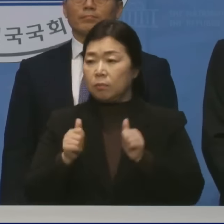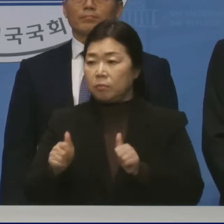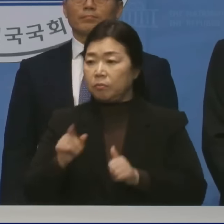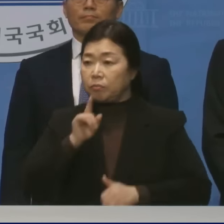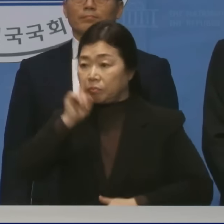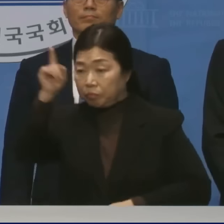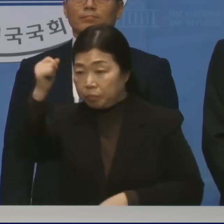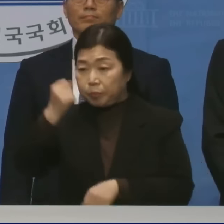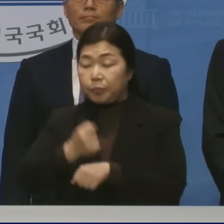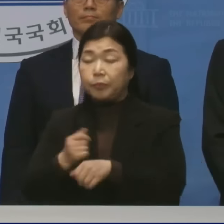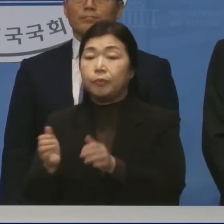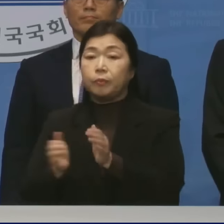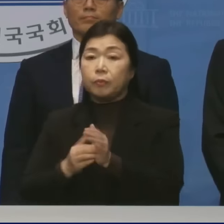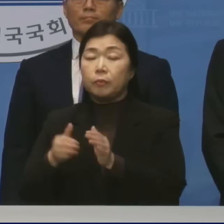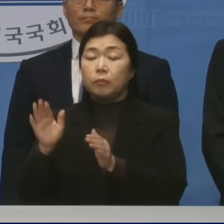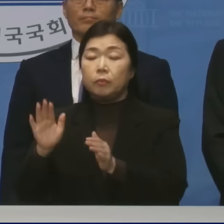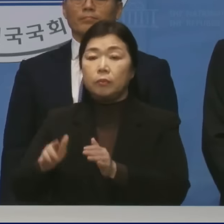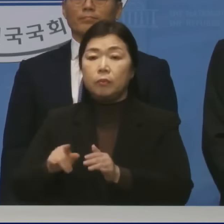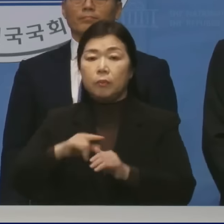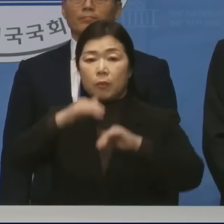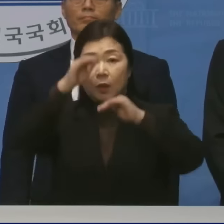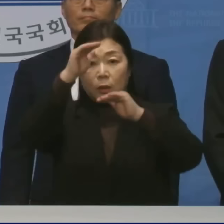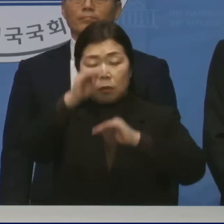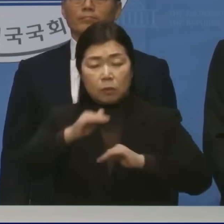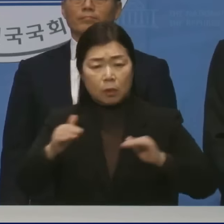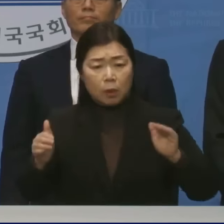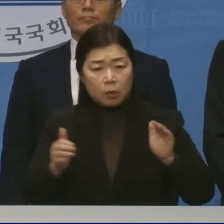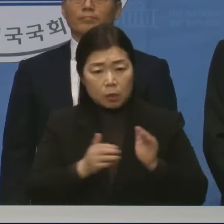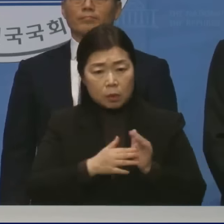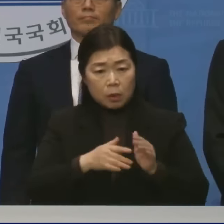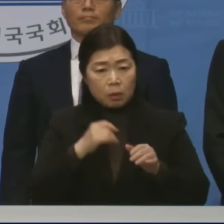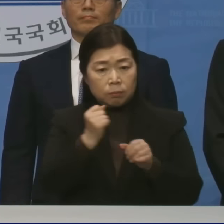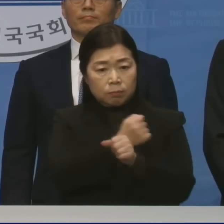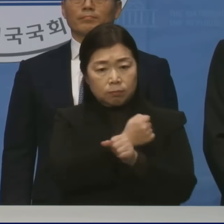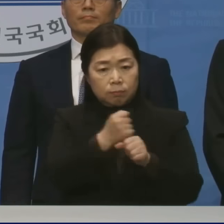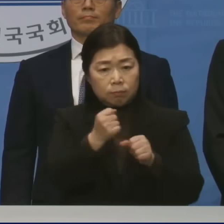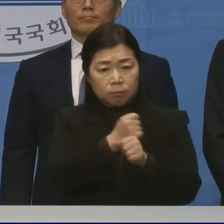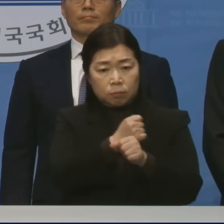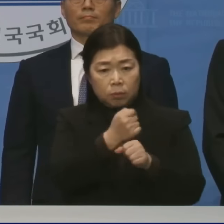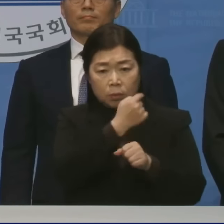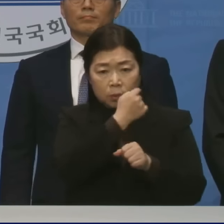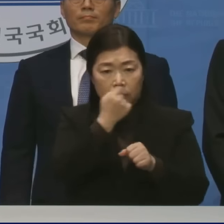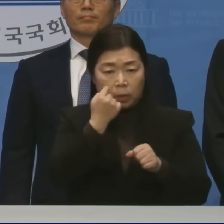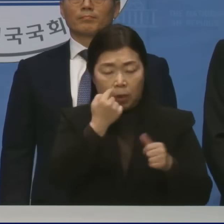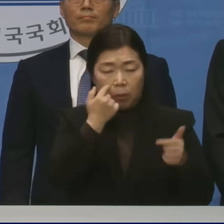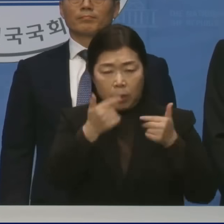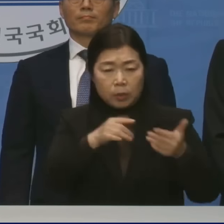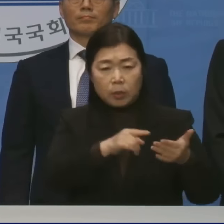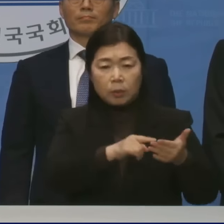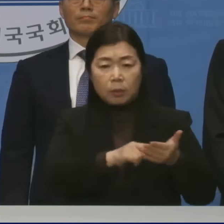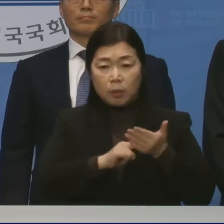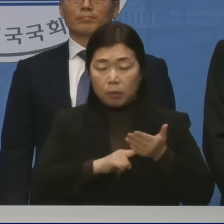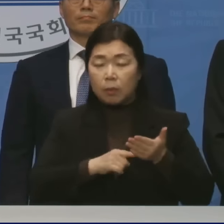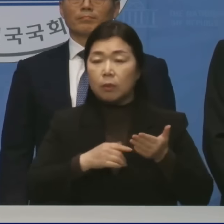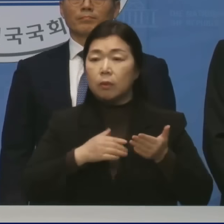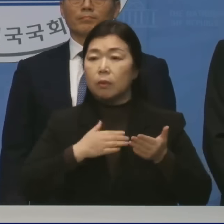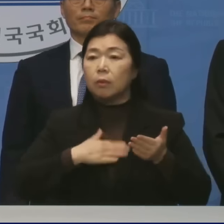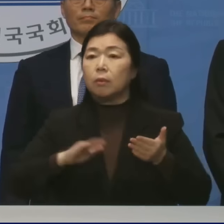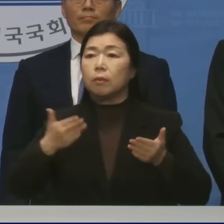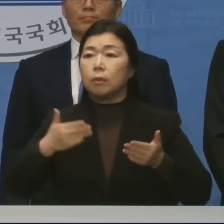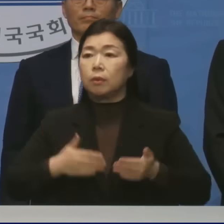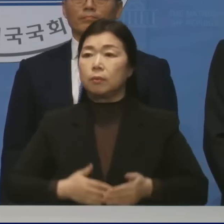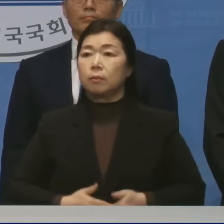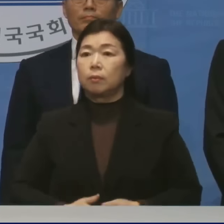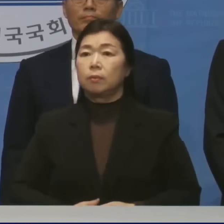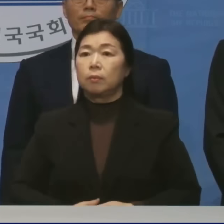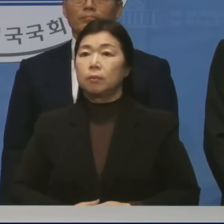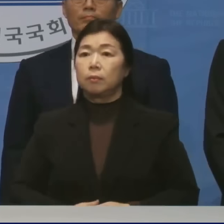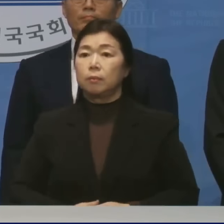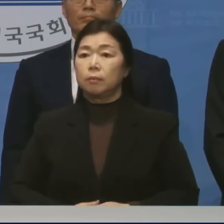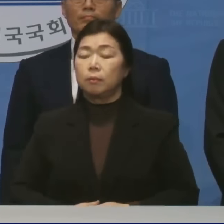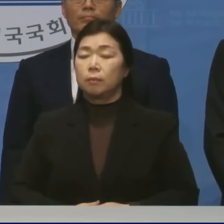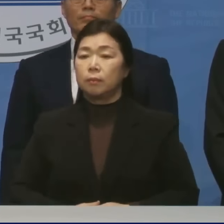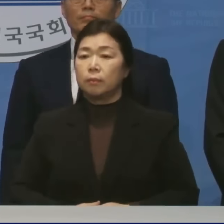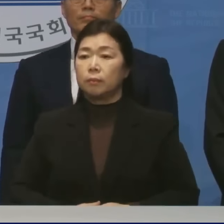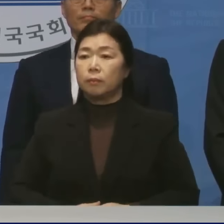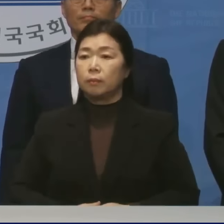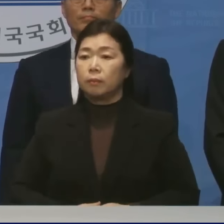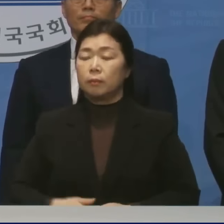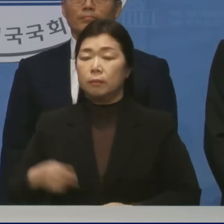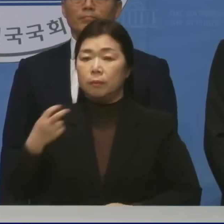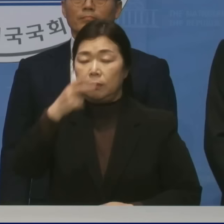기소했는데 이 진술마저 짜맞추기 조작이었음이 드러나고 있습니다.